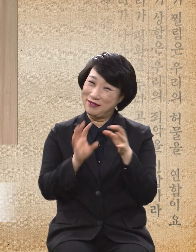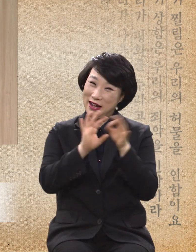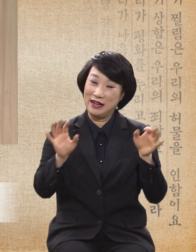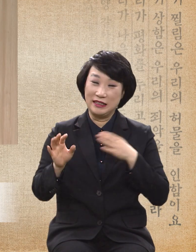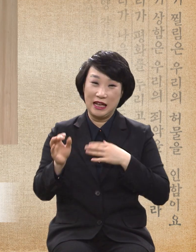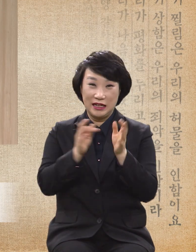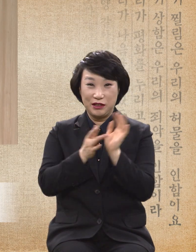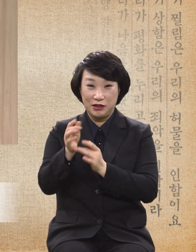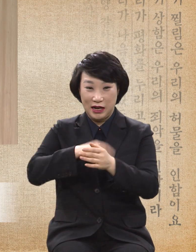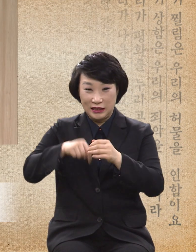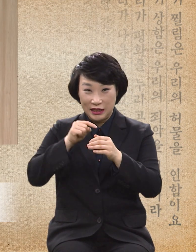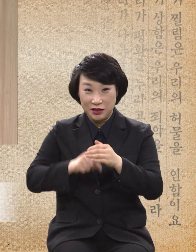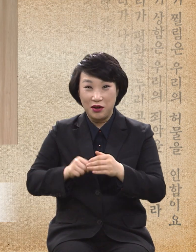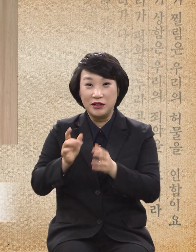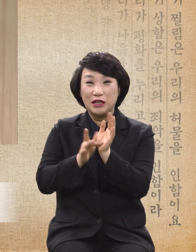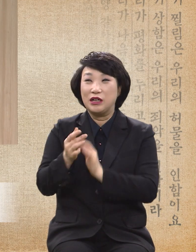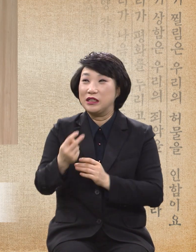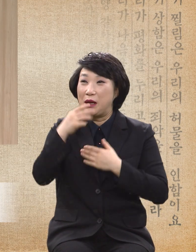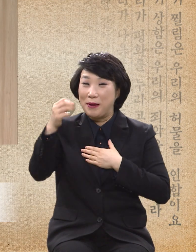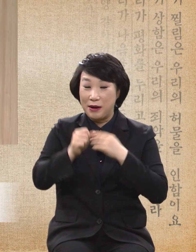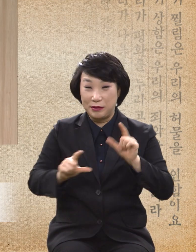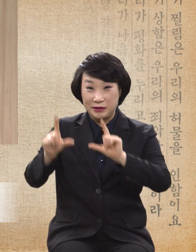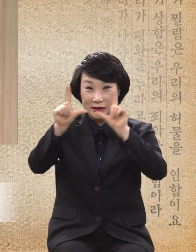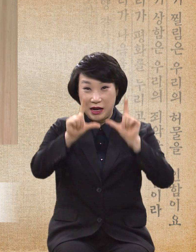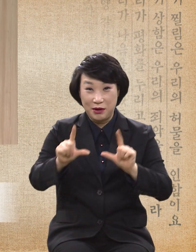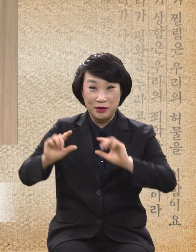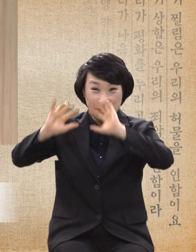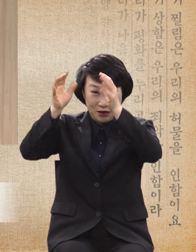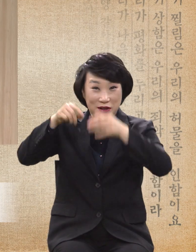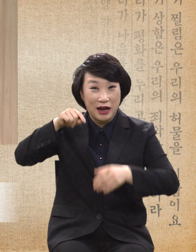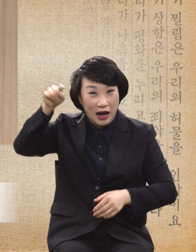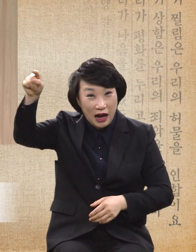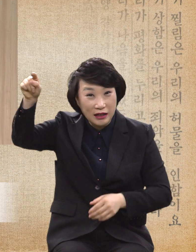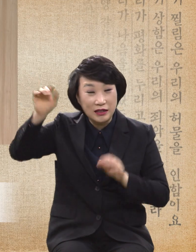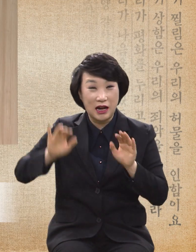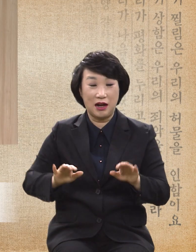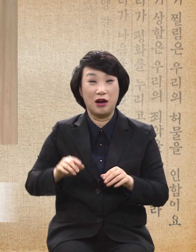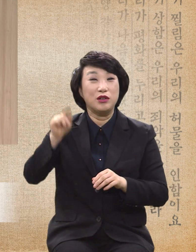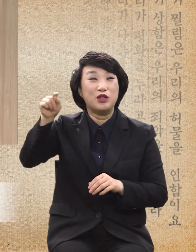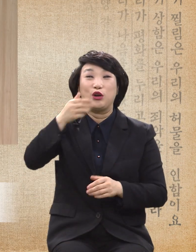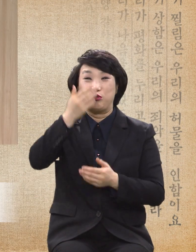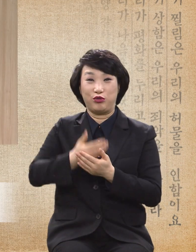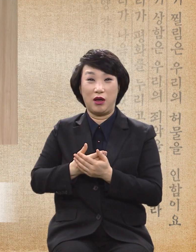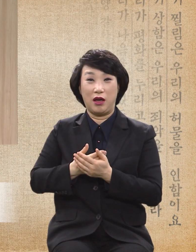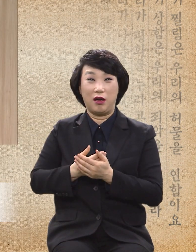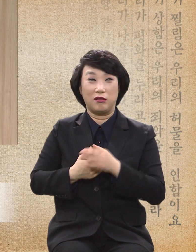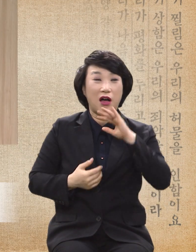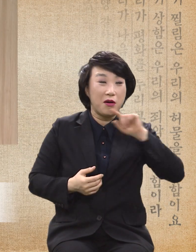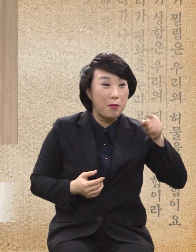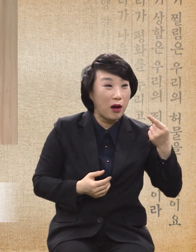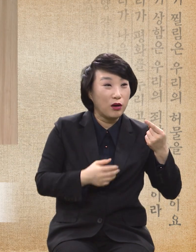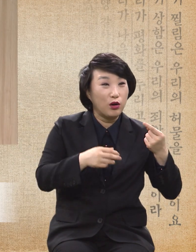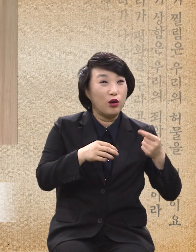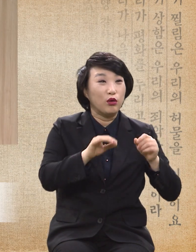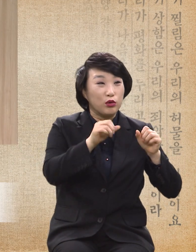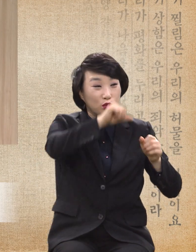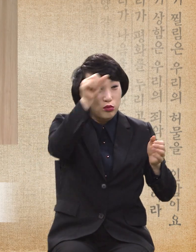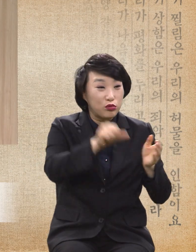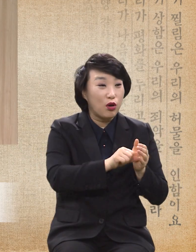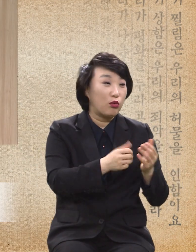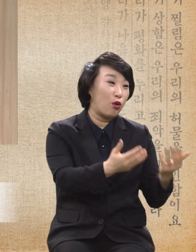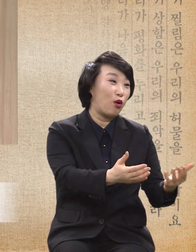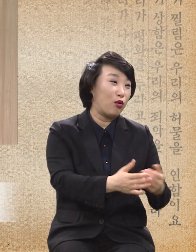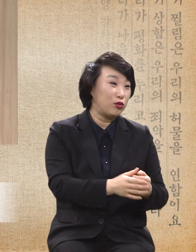예수 안에서 예수 생명으로 살다가 천국 가느냐 그게 중요해. 100세 인생이면 모르느냐 그